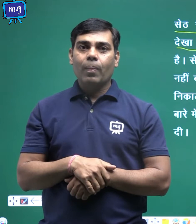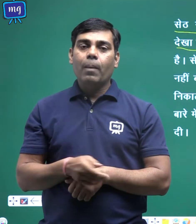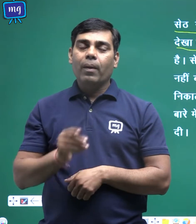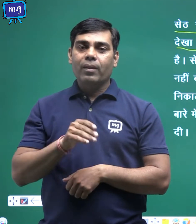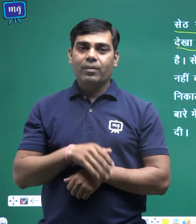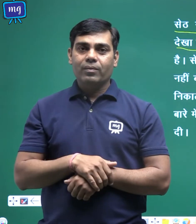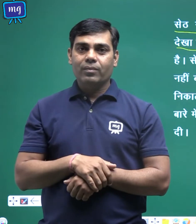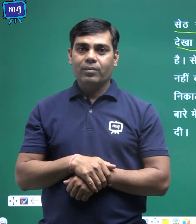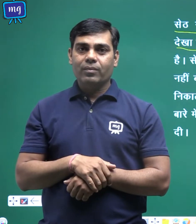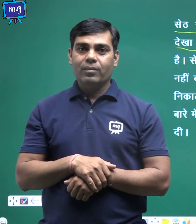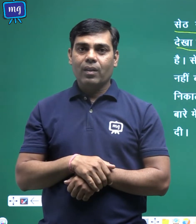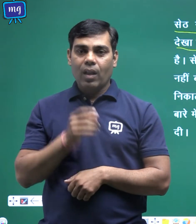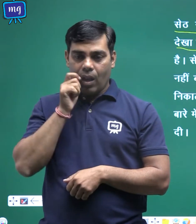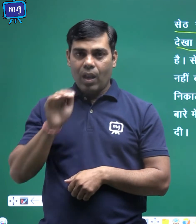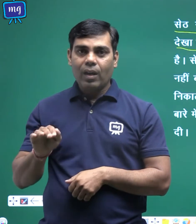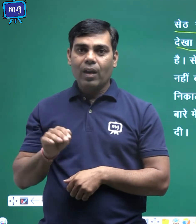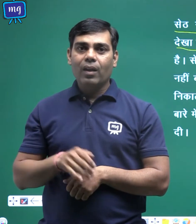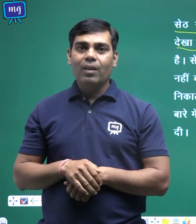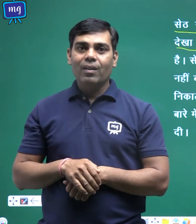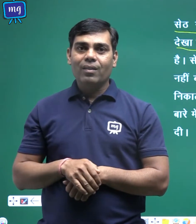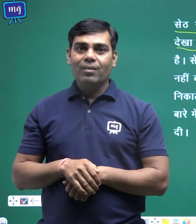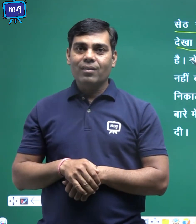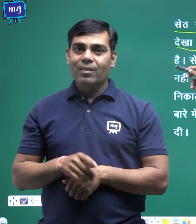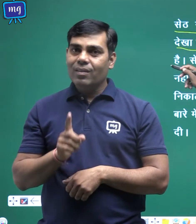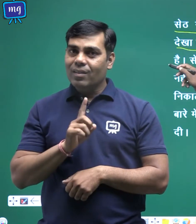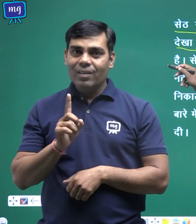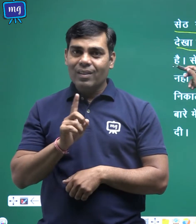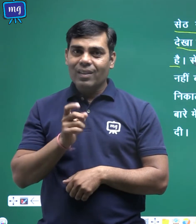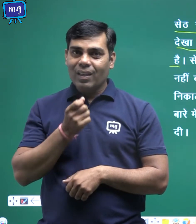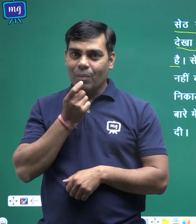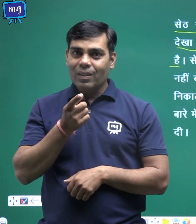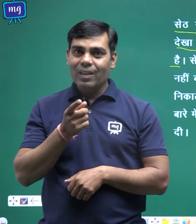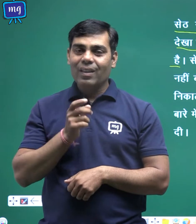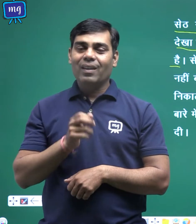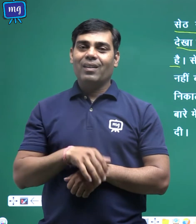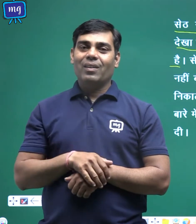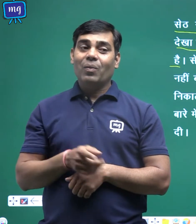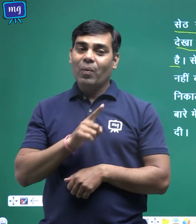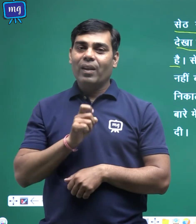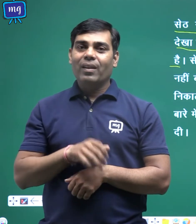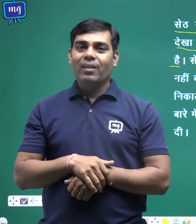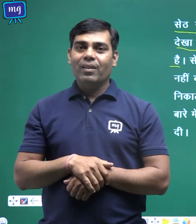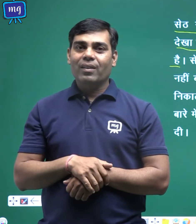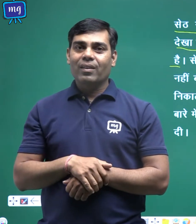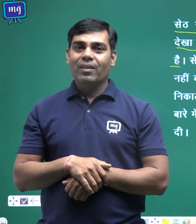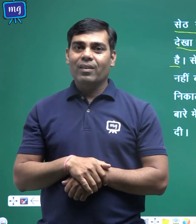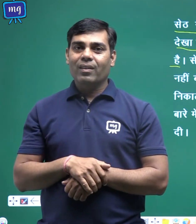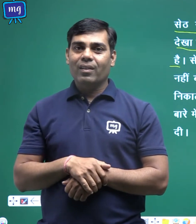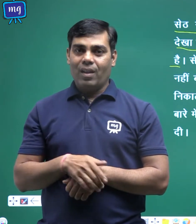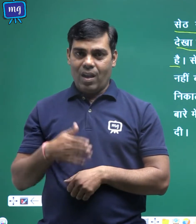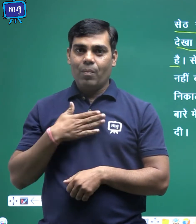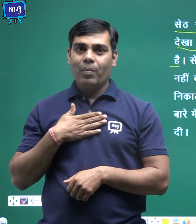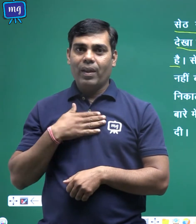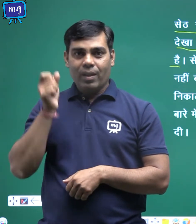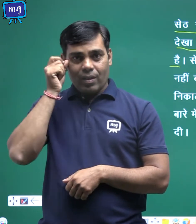पर लड़का नहीं बताता है। वह अपने सपने के बारे